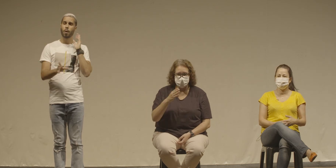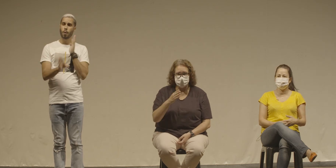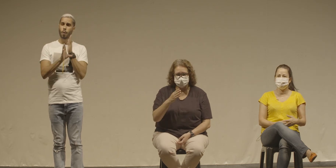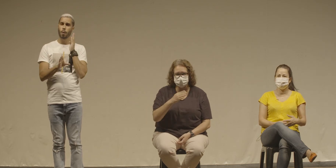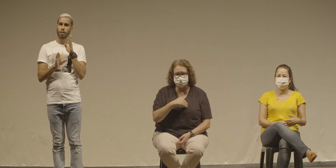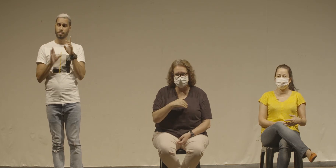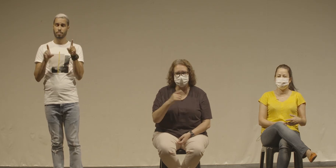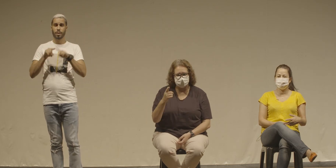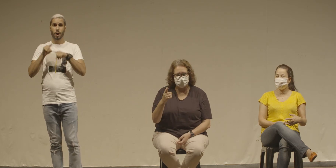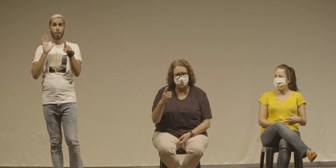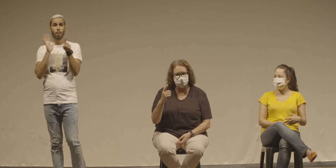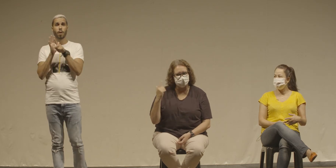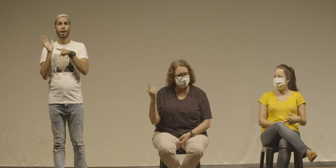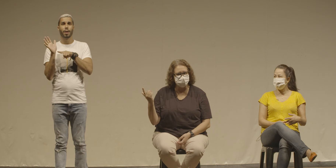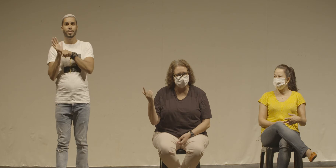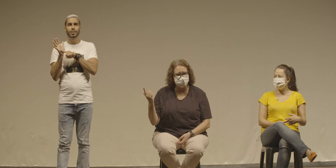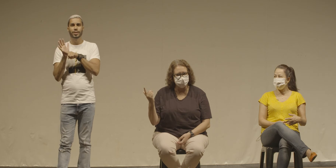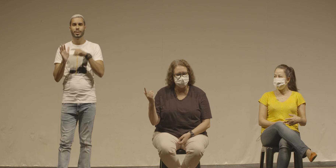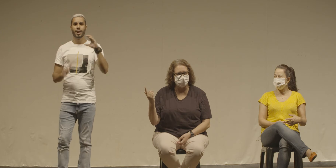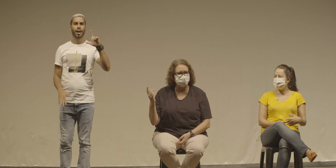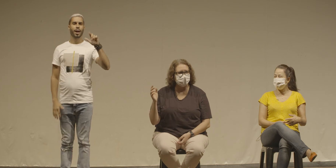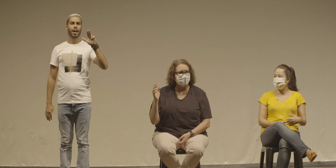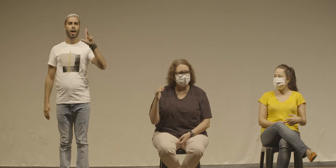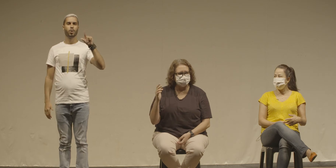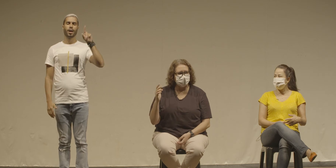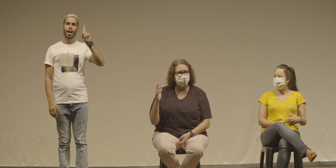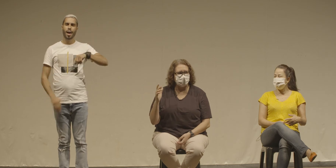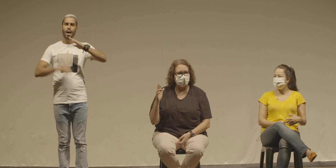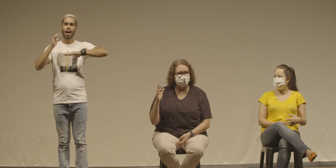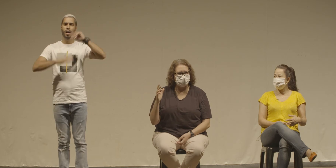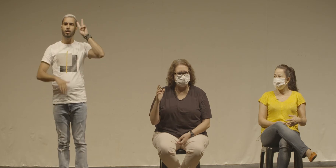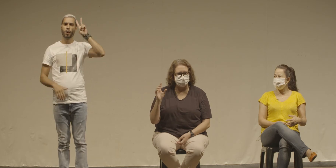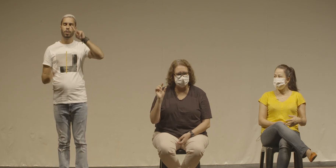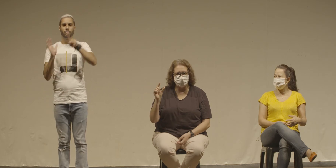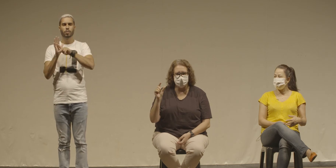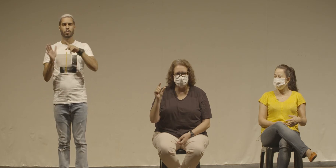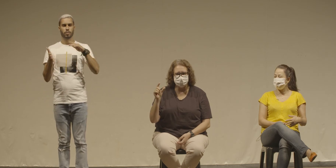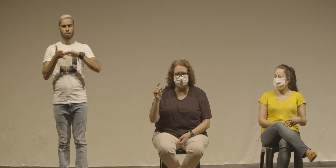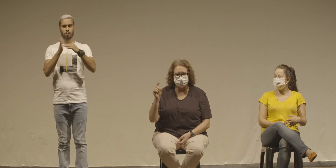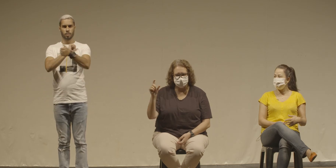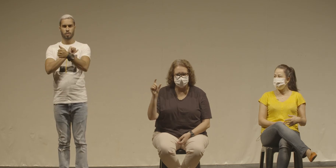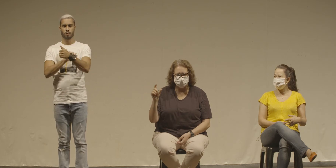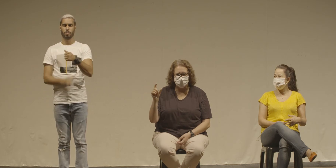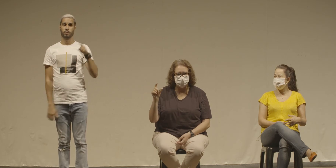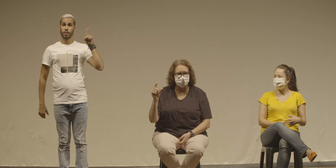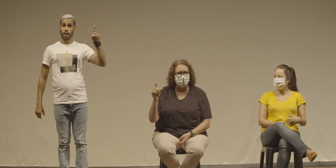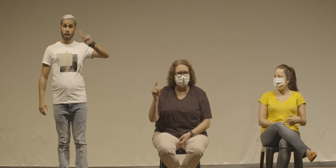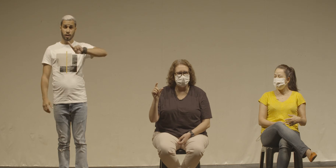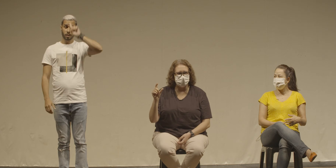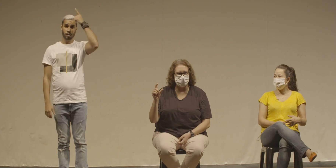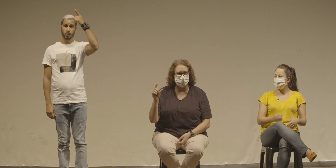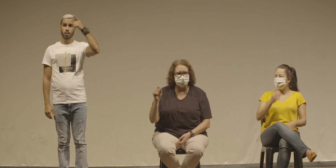porque como a gente havia dito, a Cláudia ela é historiadora do esporte. Então, ela criou um espaço lá no